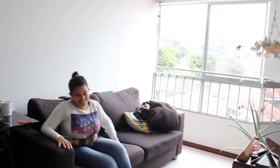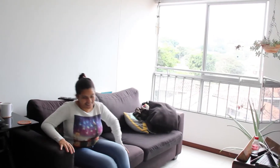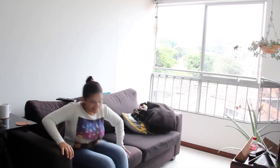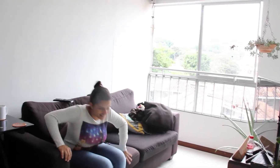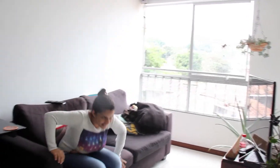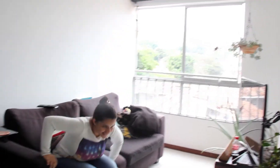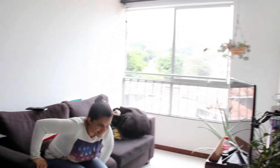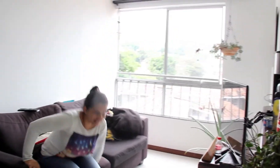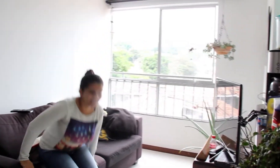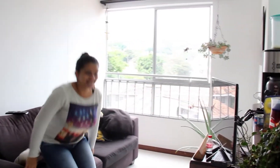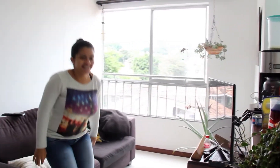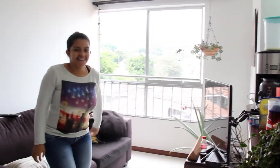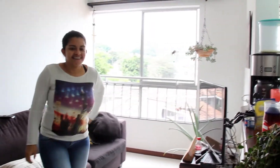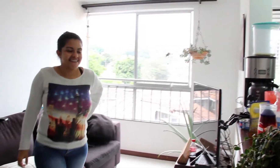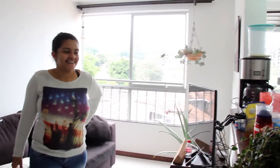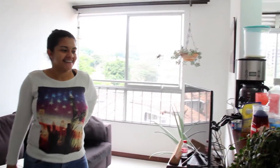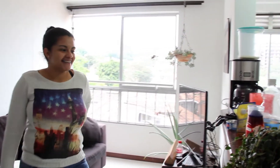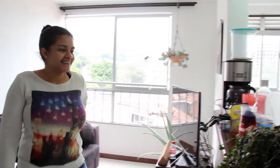corte.